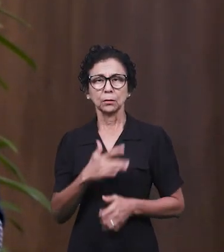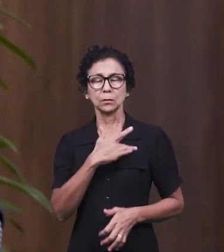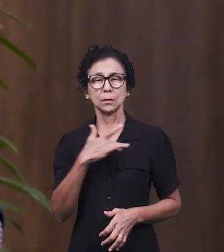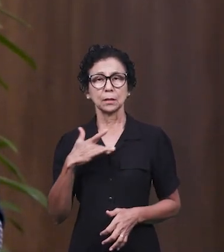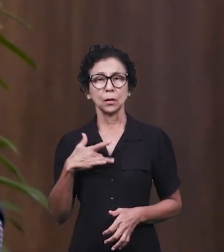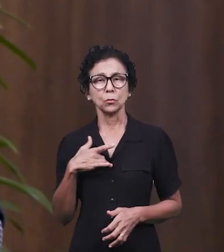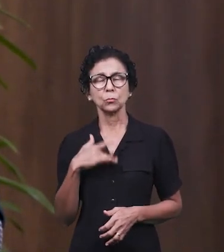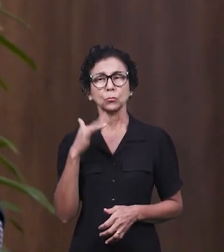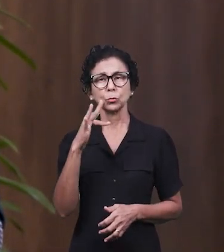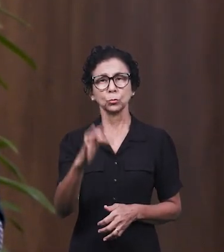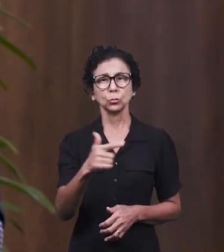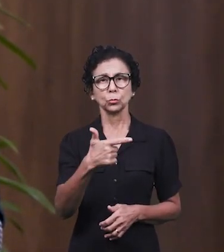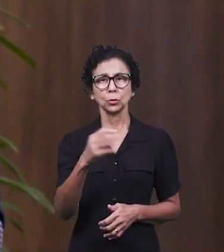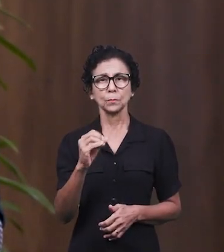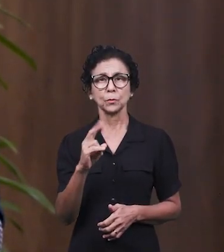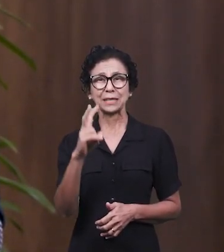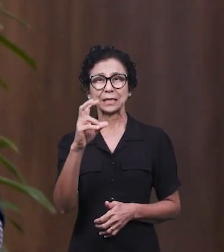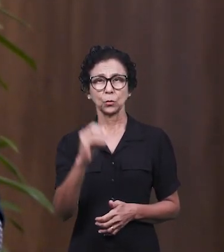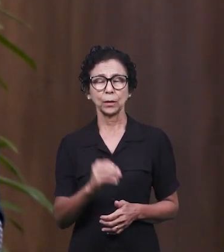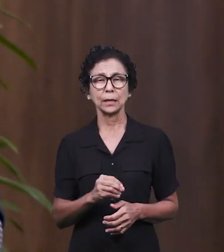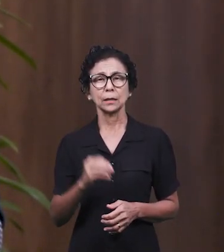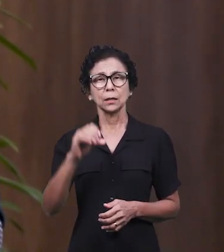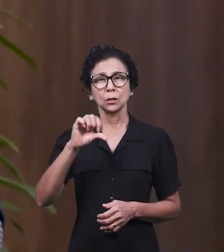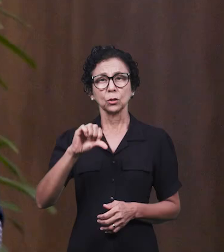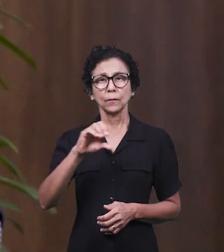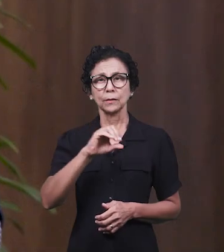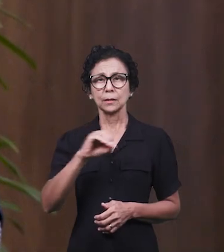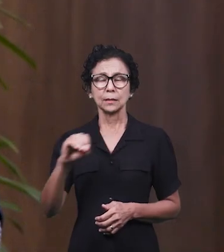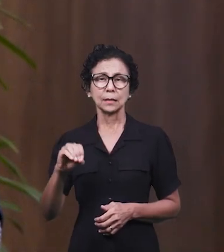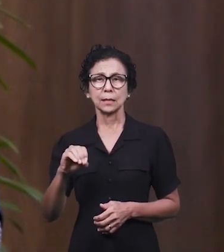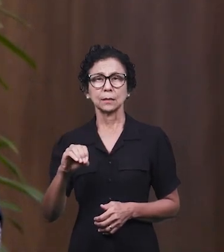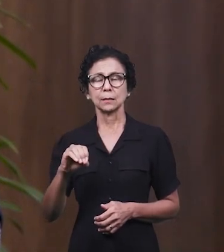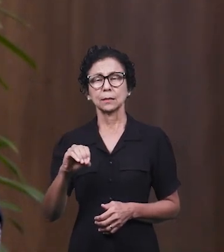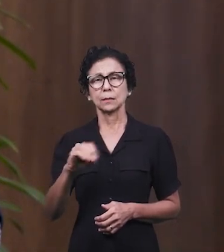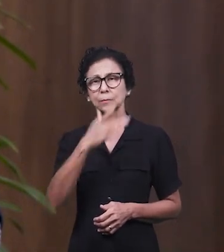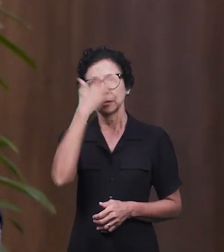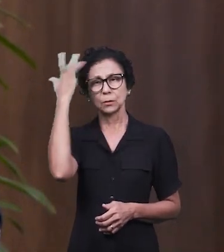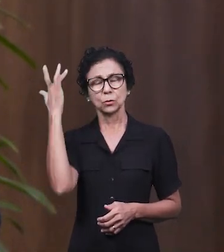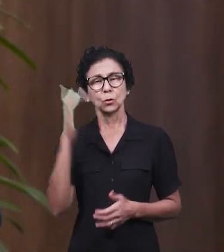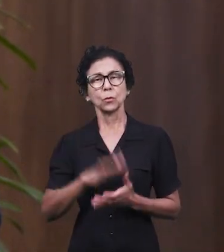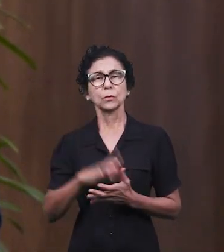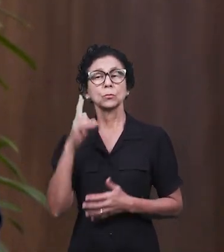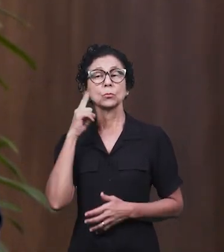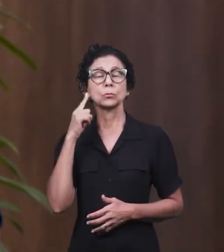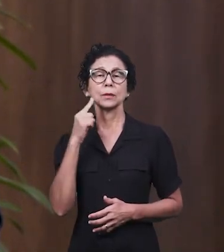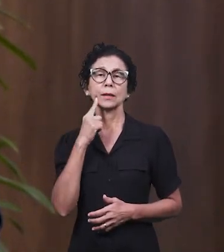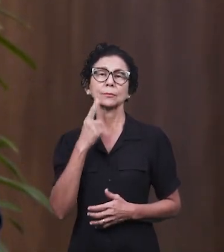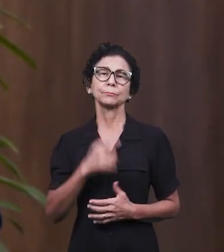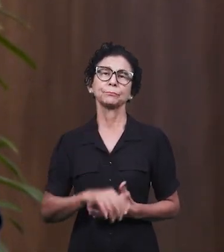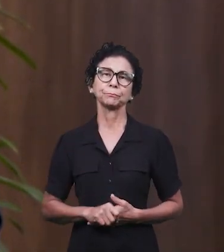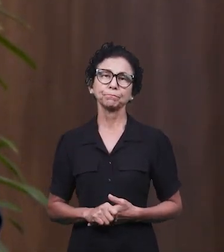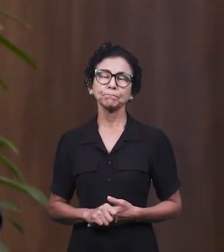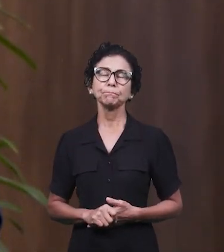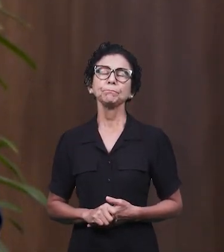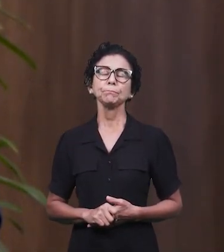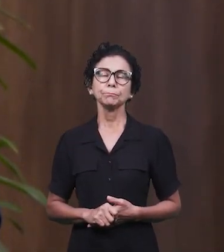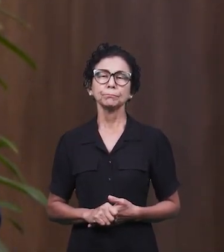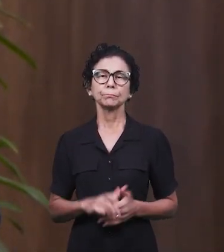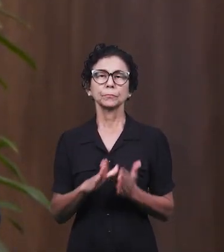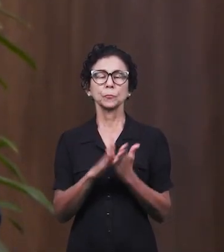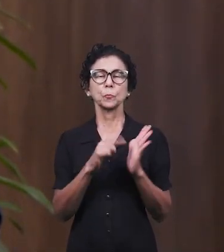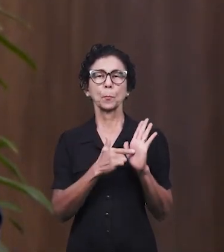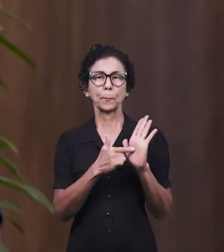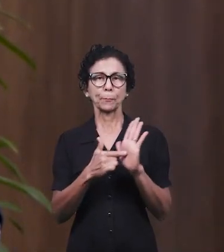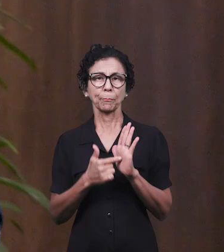2050, mais de 900 milhões de pessoas sofrerão com falta de audição. Meus irmãos, a palavra de Deus